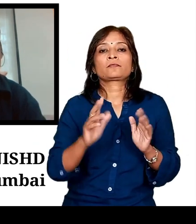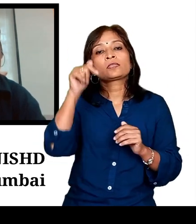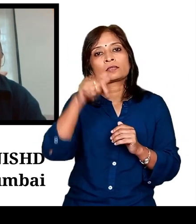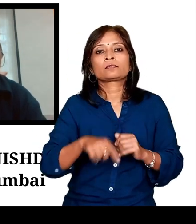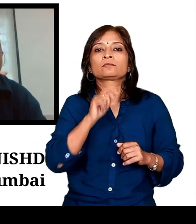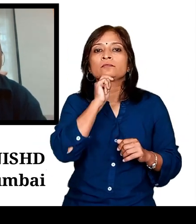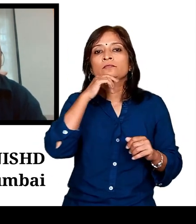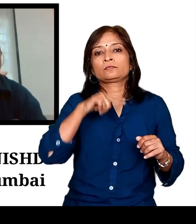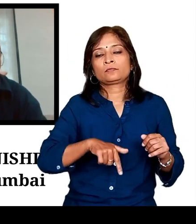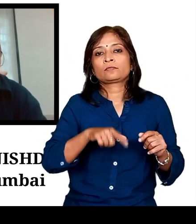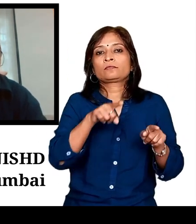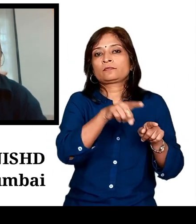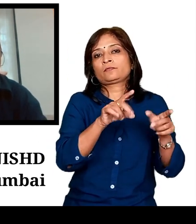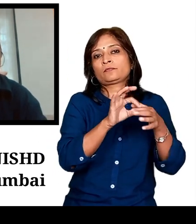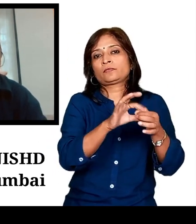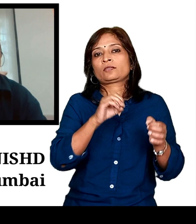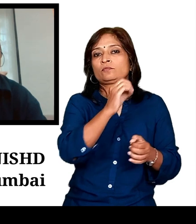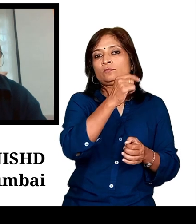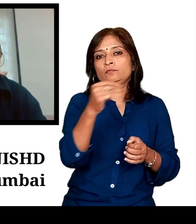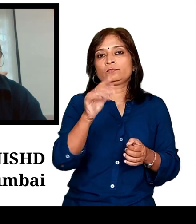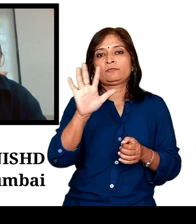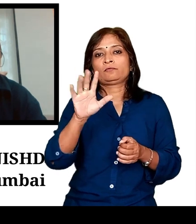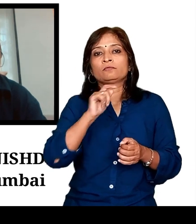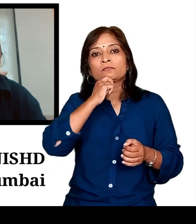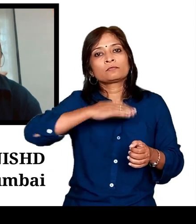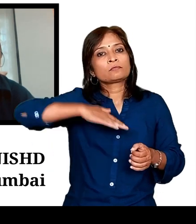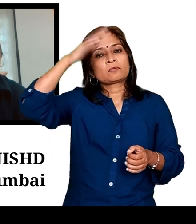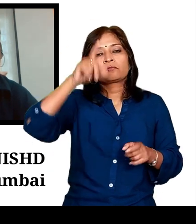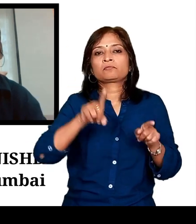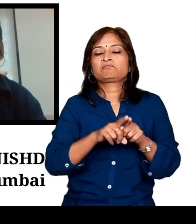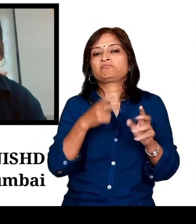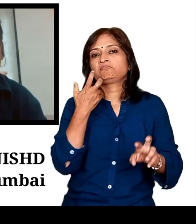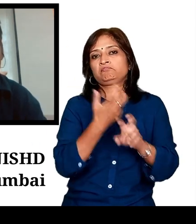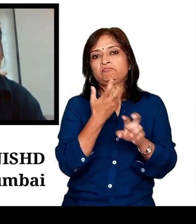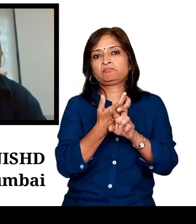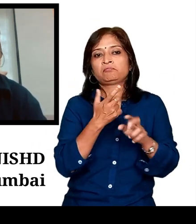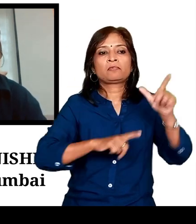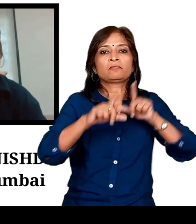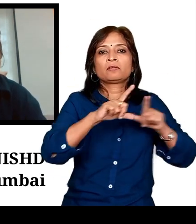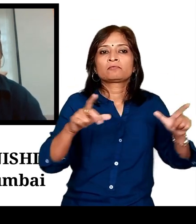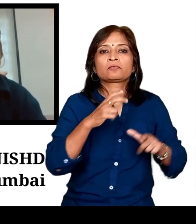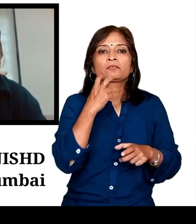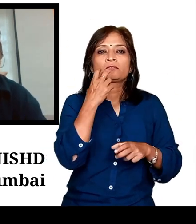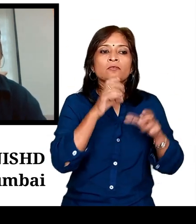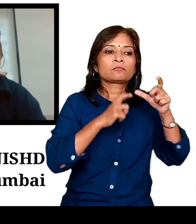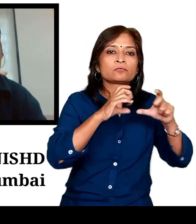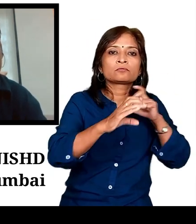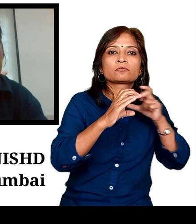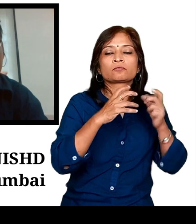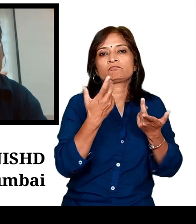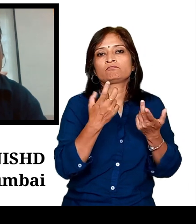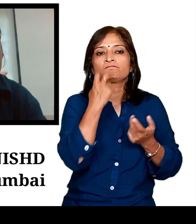पर्टिकुलर एज ओनली. व्हेन दैट एज इज ओवर देन इट इज वेरी डिफिकल्ट टू डेवलप अ वेरी फ्लुएंट एंड नेचुरल लैंग्वेज.